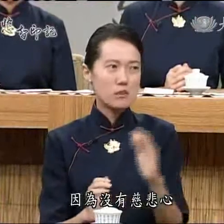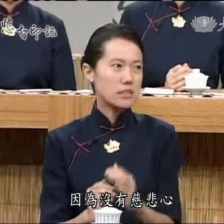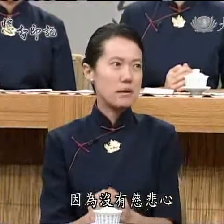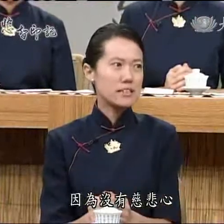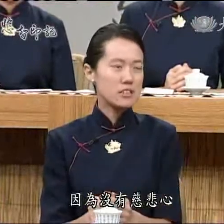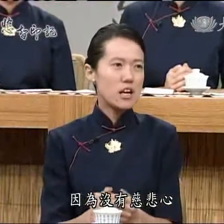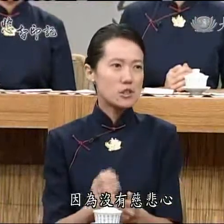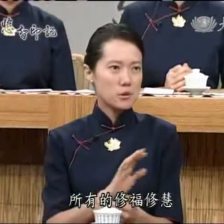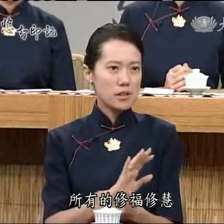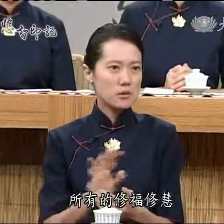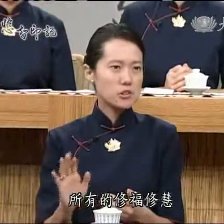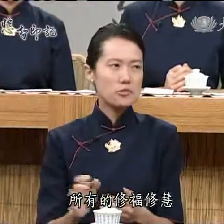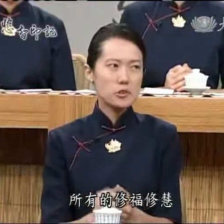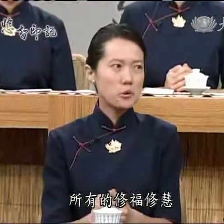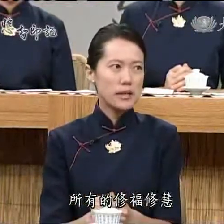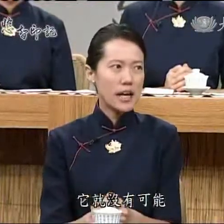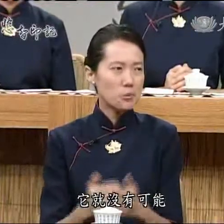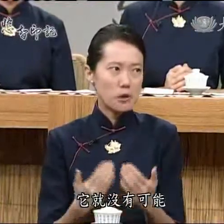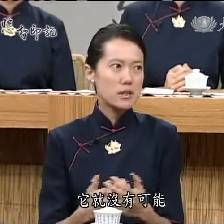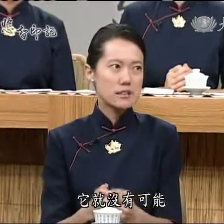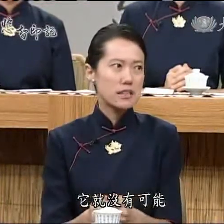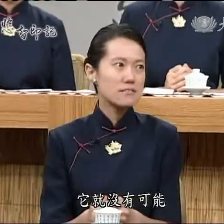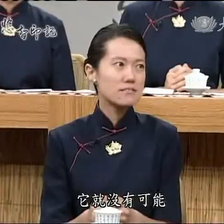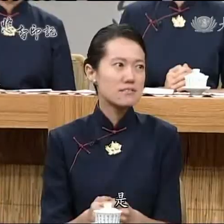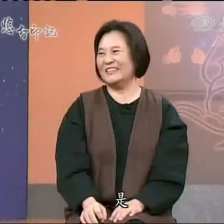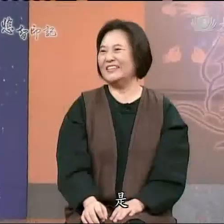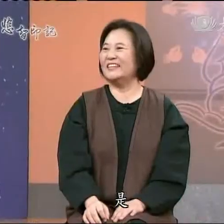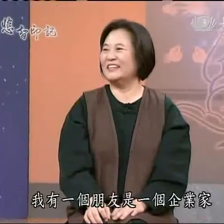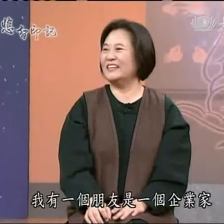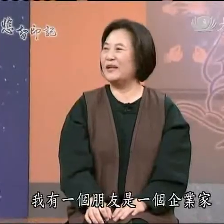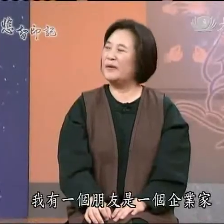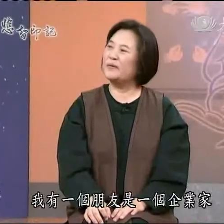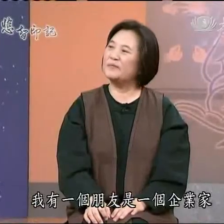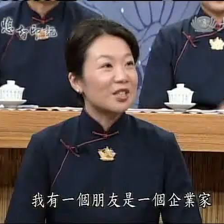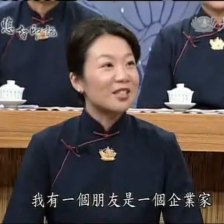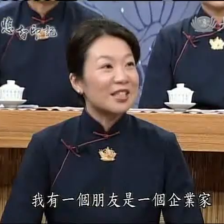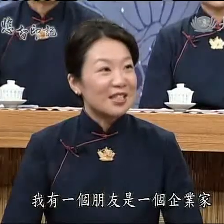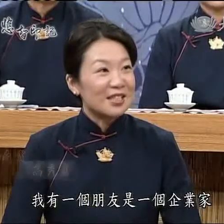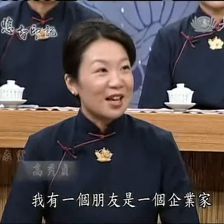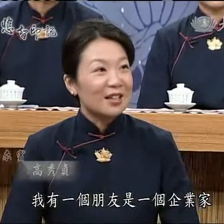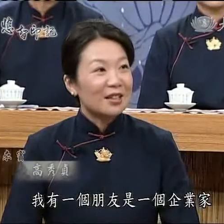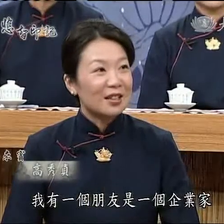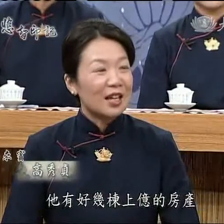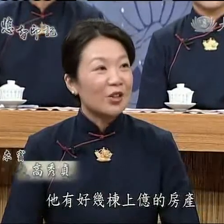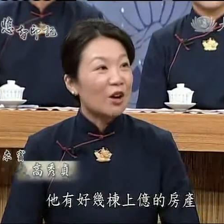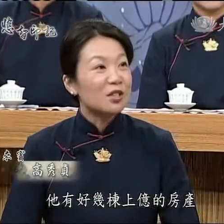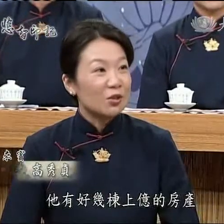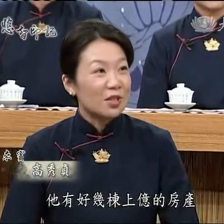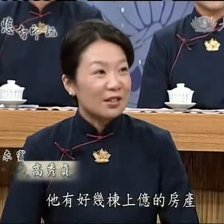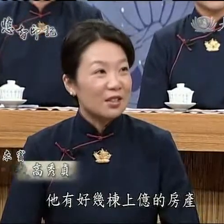慈悲心，所有的修福修慧它就没有可能。 是， 我有一个朋友是一个企业家，然后他有好几栋上亿的